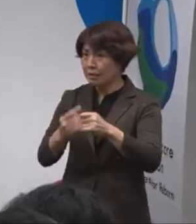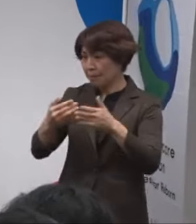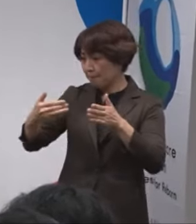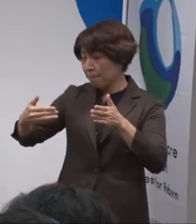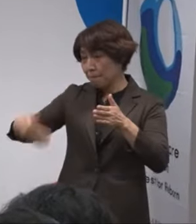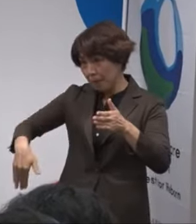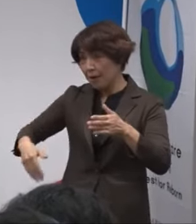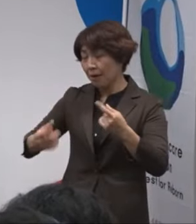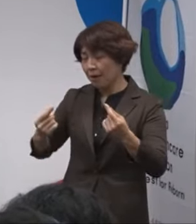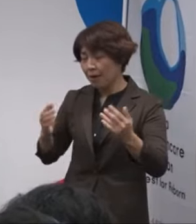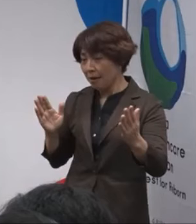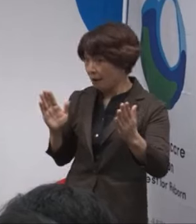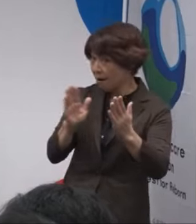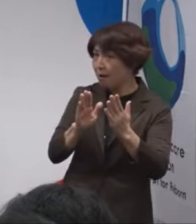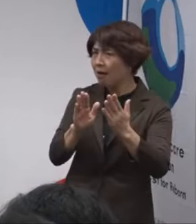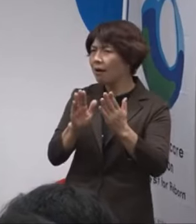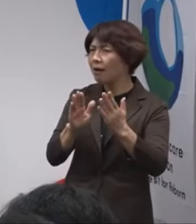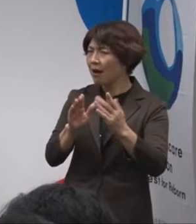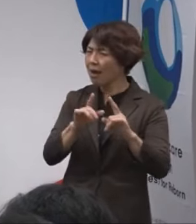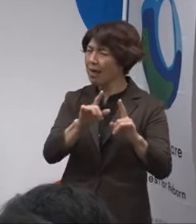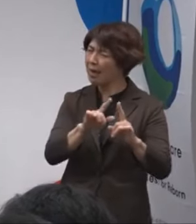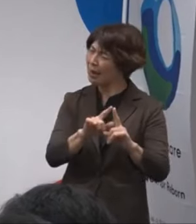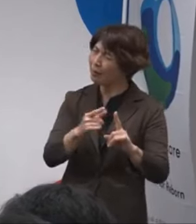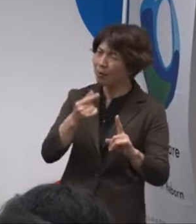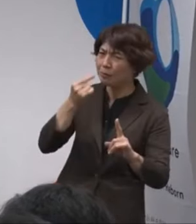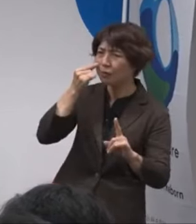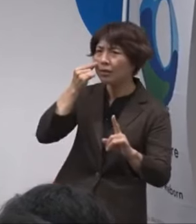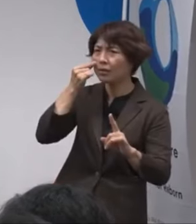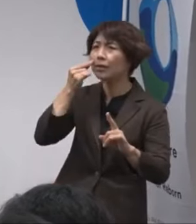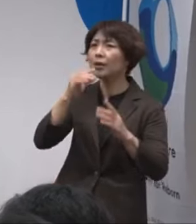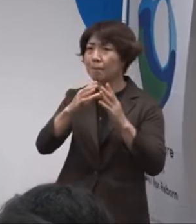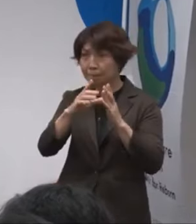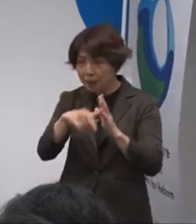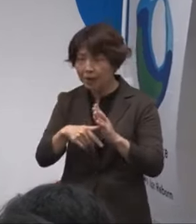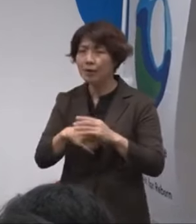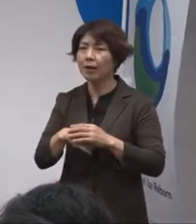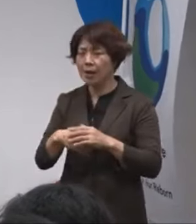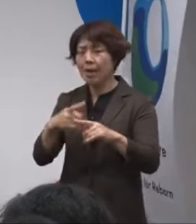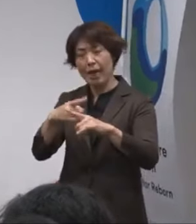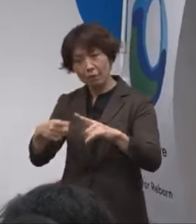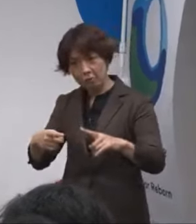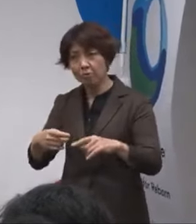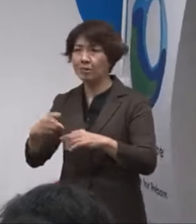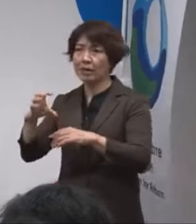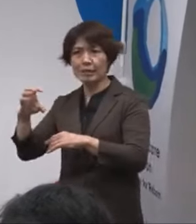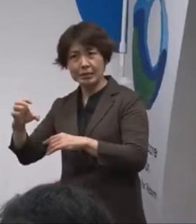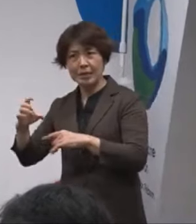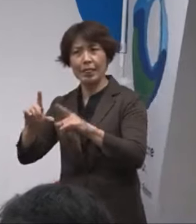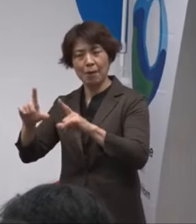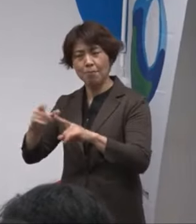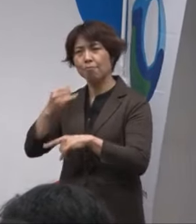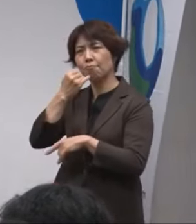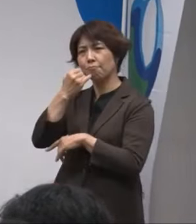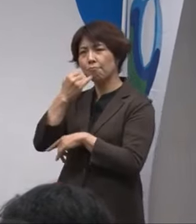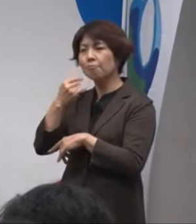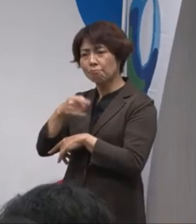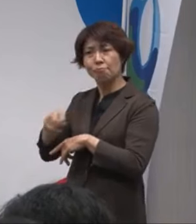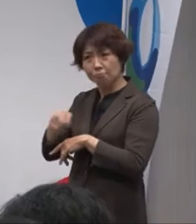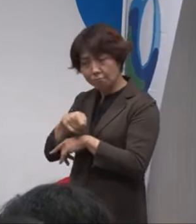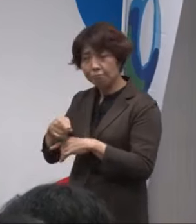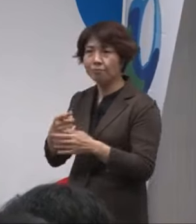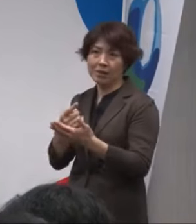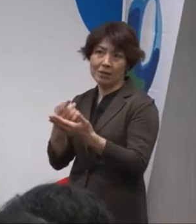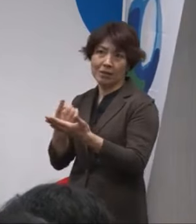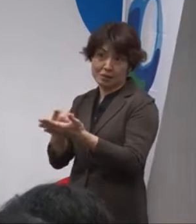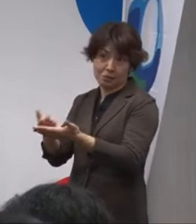なかなかどうしても A タイプが難しいなというところにの国についてはね、X タイプとか C タイプの受け皿もありますので、そこで出展しても